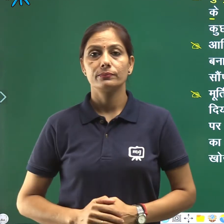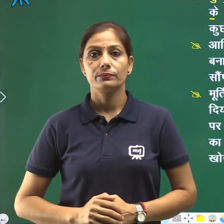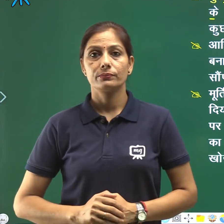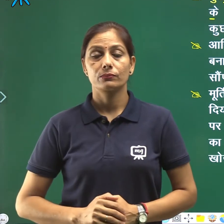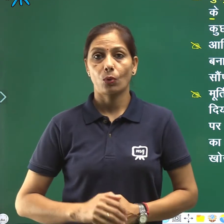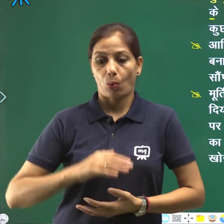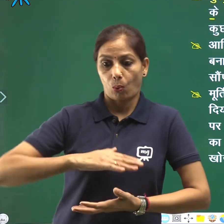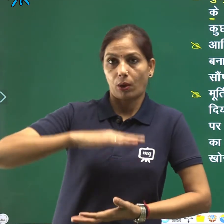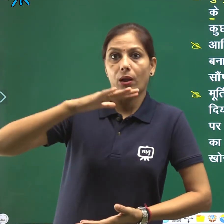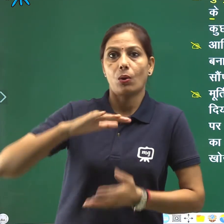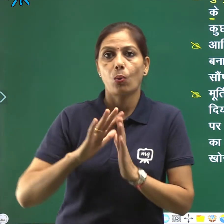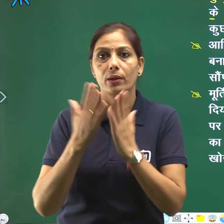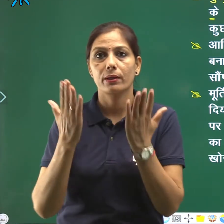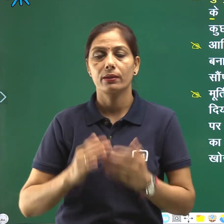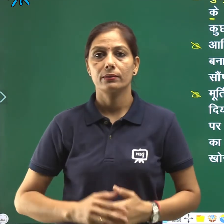ढेर खोले गए,